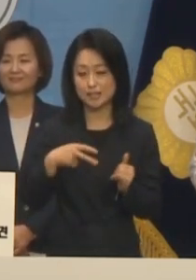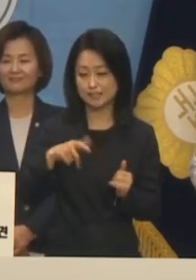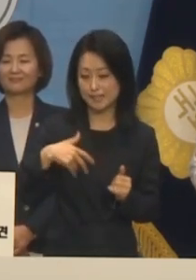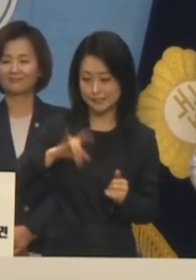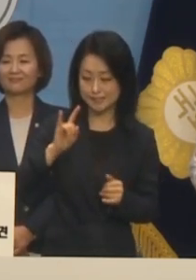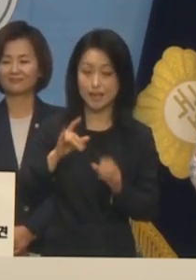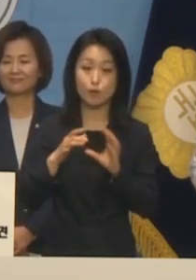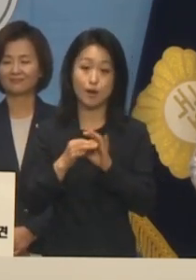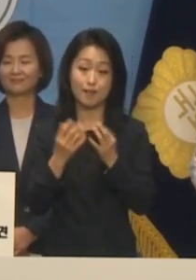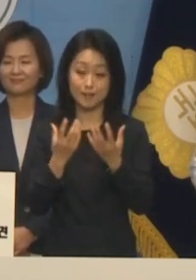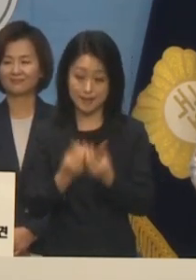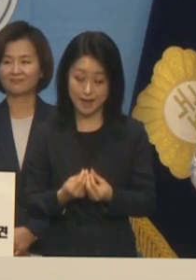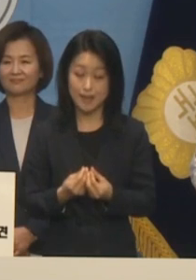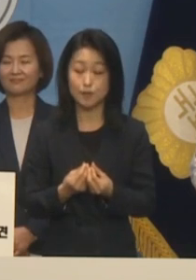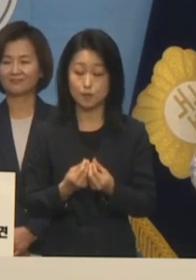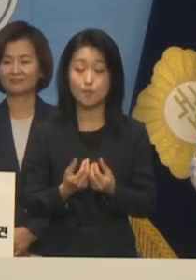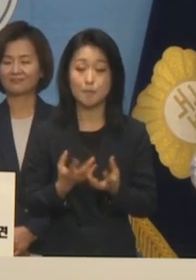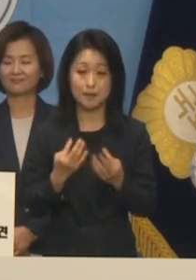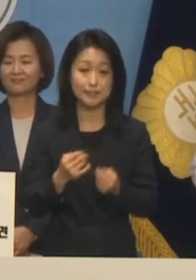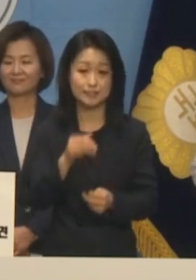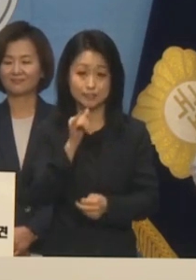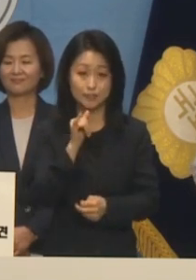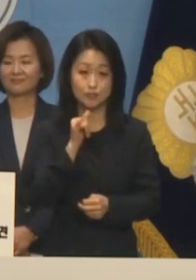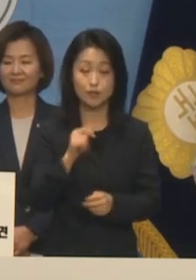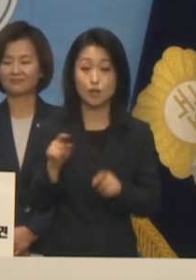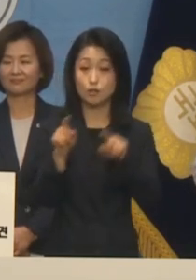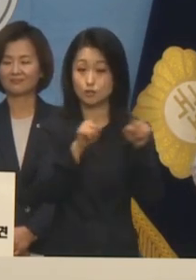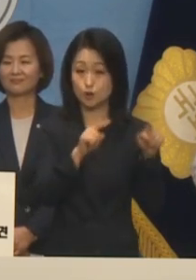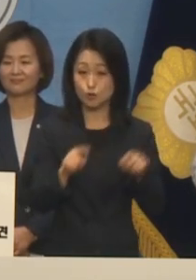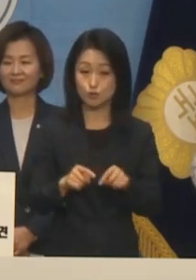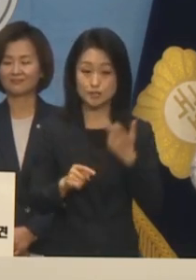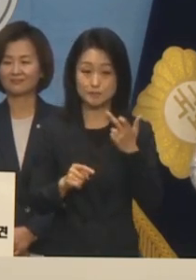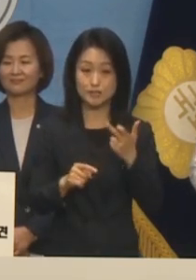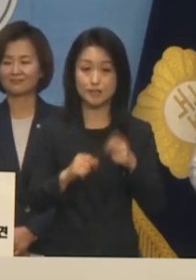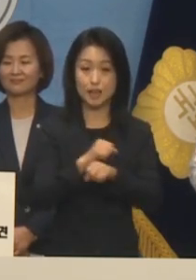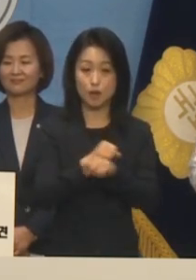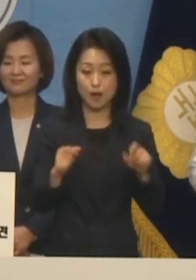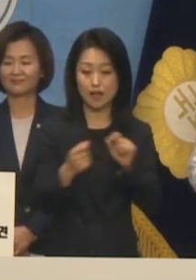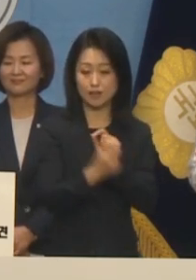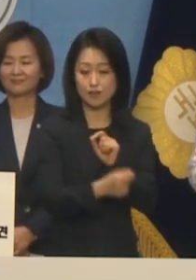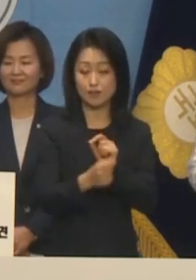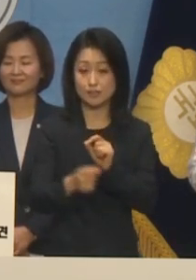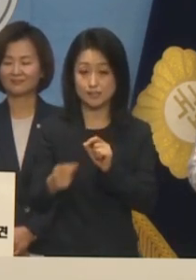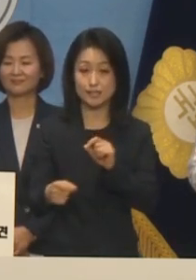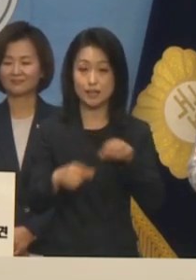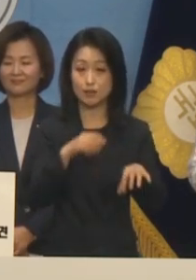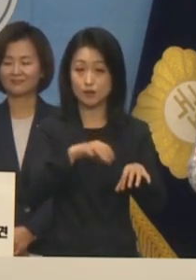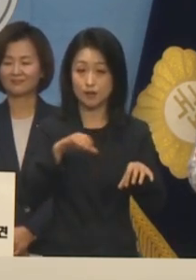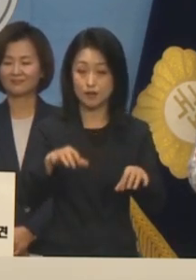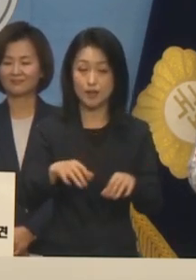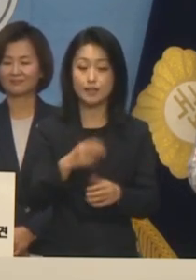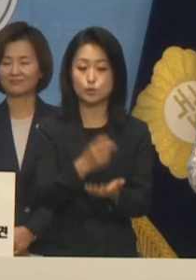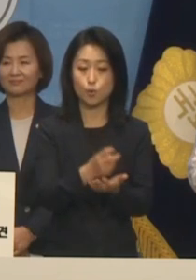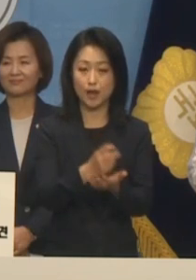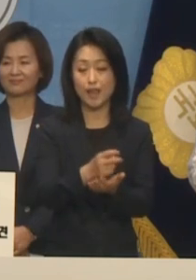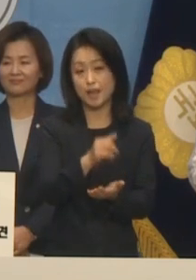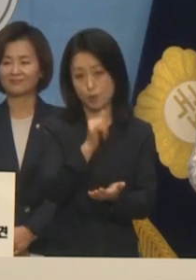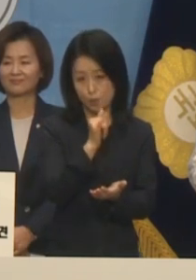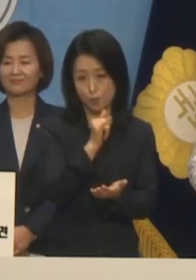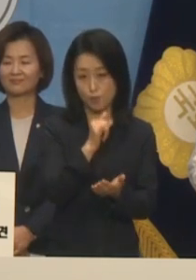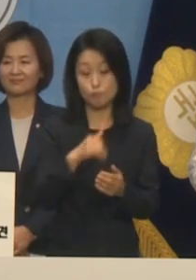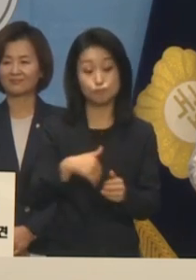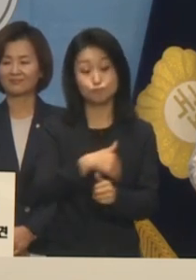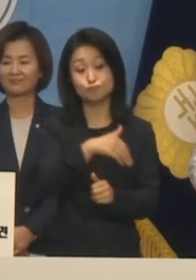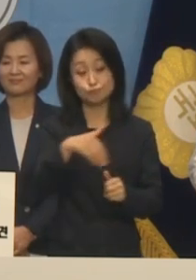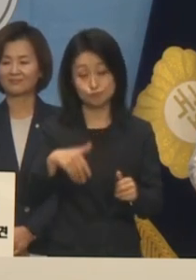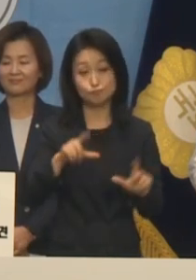처리 사례가 늘어나고 있습니다. 또 전국 17개 광역 기초지자체에서도 조례가 지정되는 등 환경도